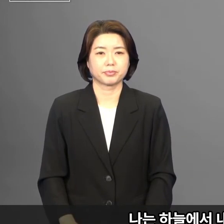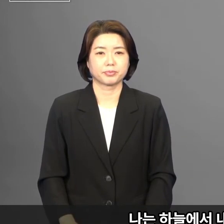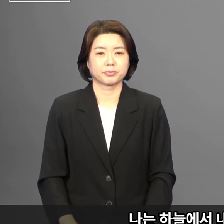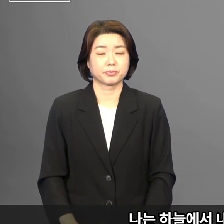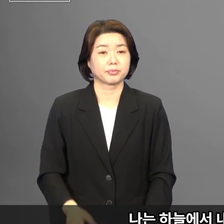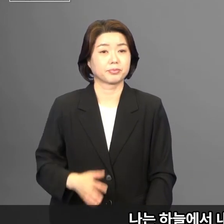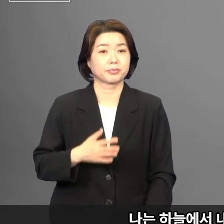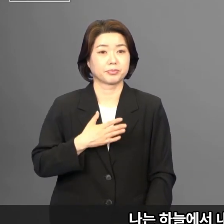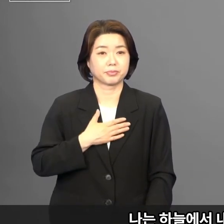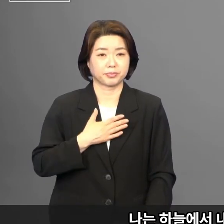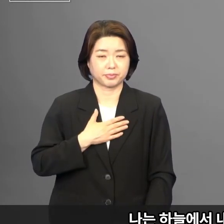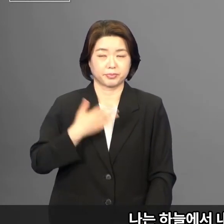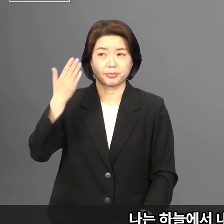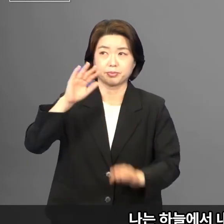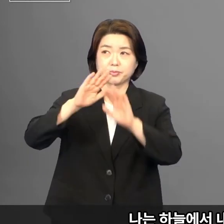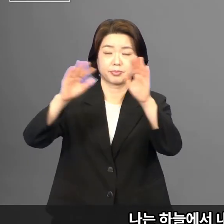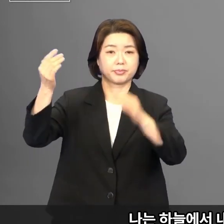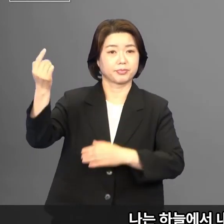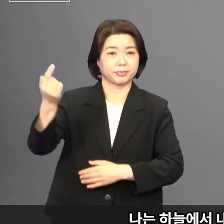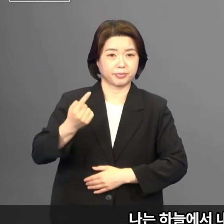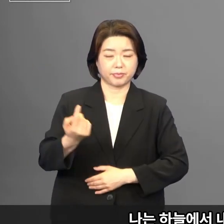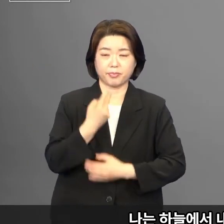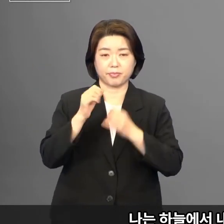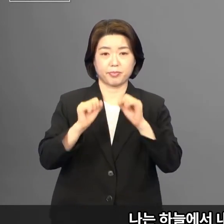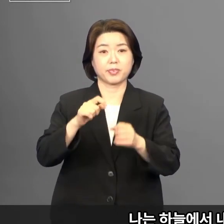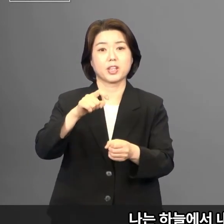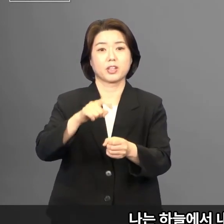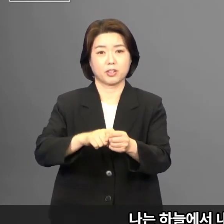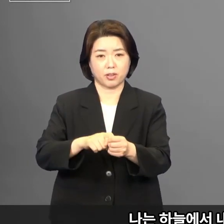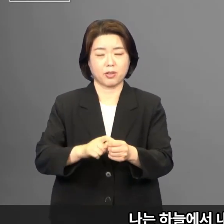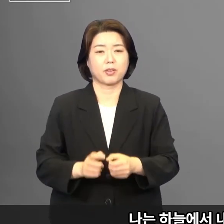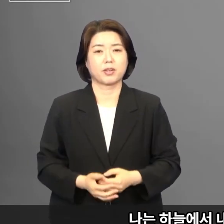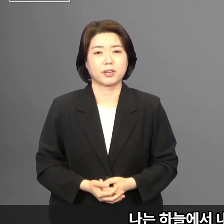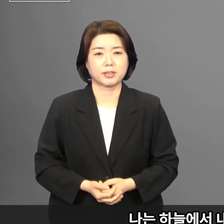나는 하늘에서 내려온 살아있는 떡이니